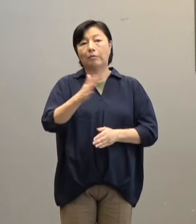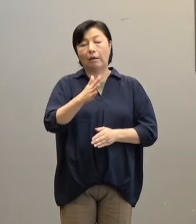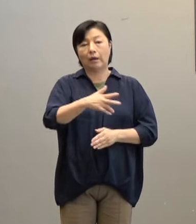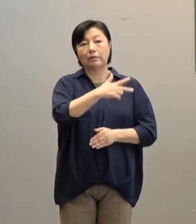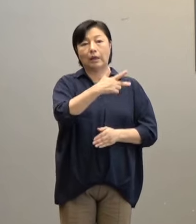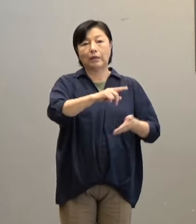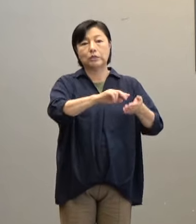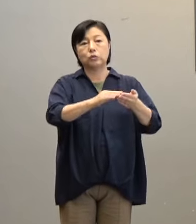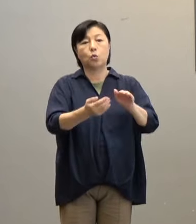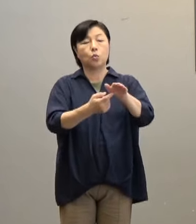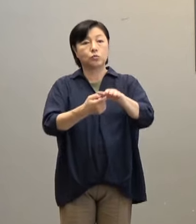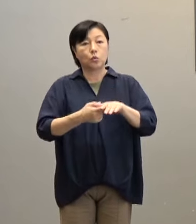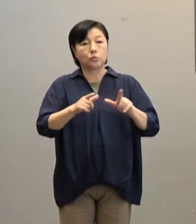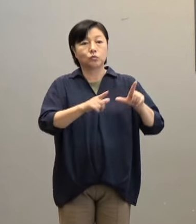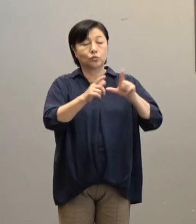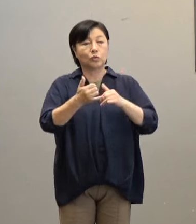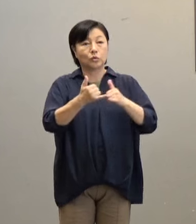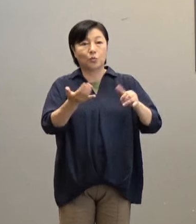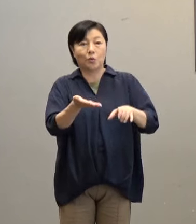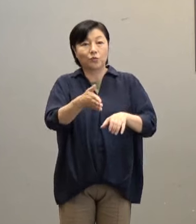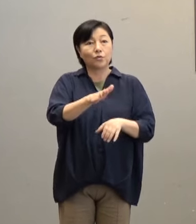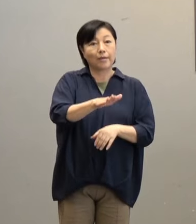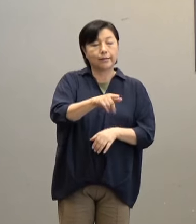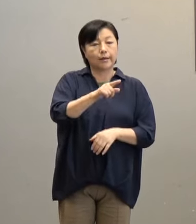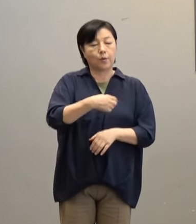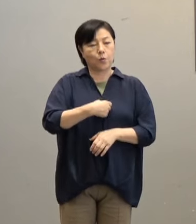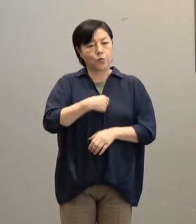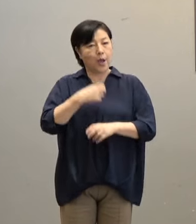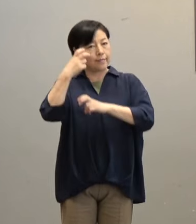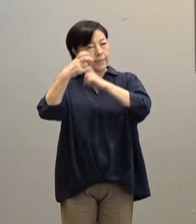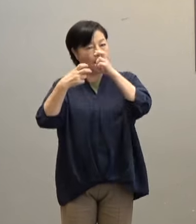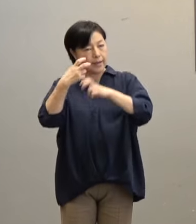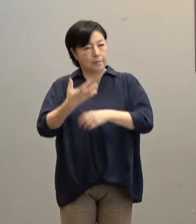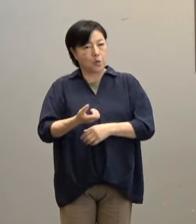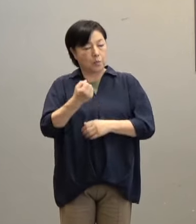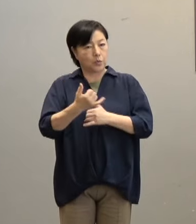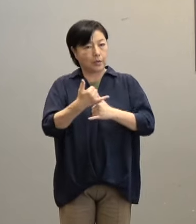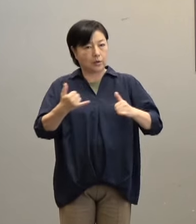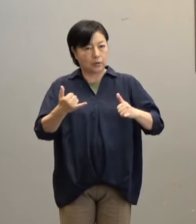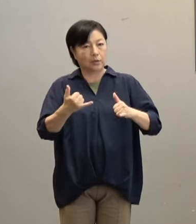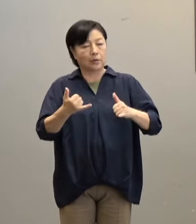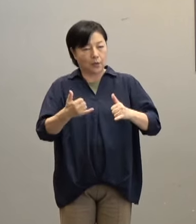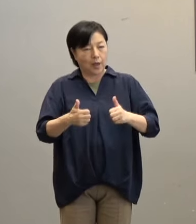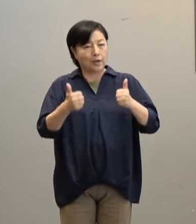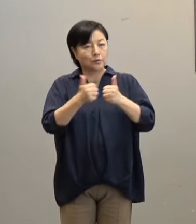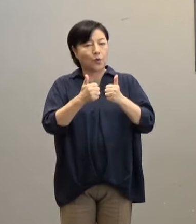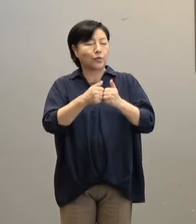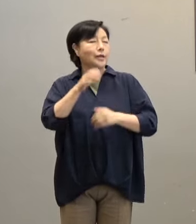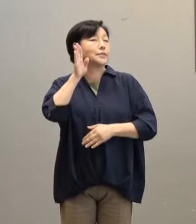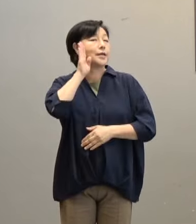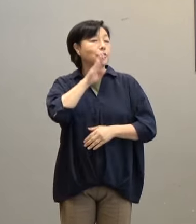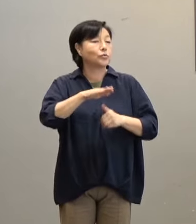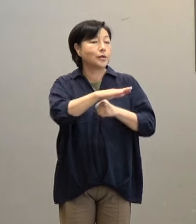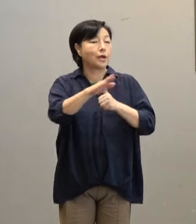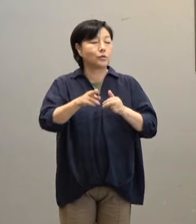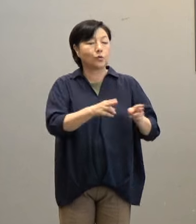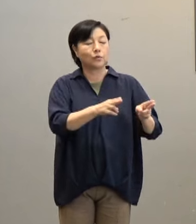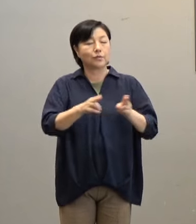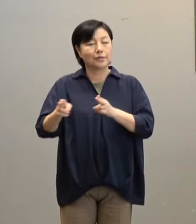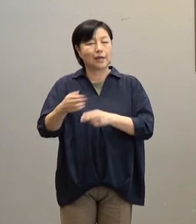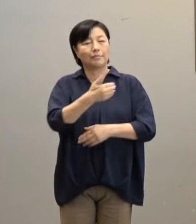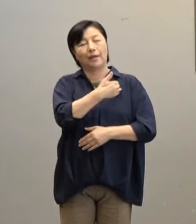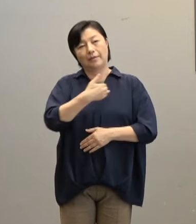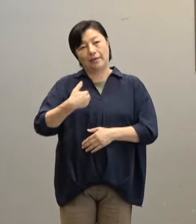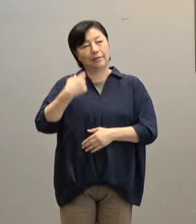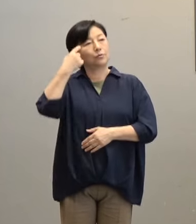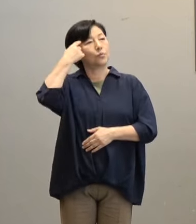市町村にお住まいの方も含めてですね、こうした不安や悩みを抱える方々がより相談しやすい環境を整備することができたというふうに考えてい